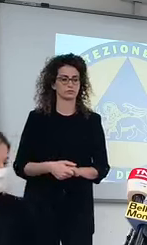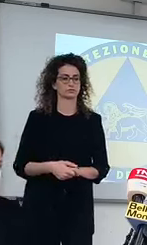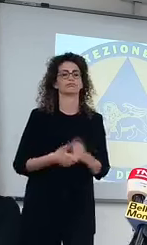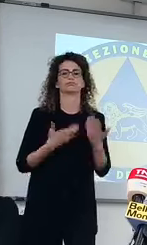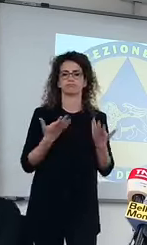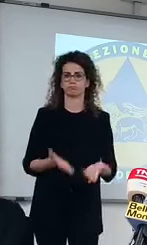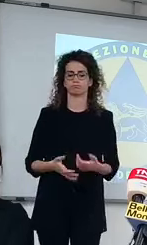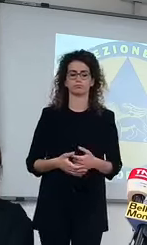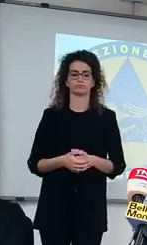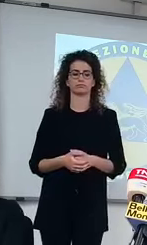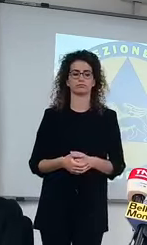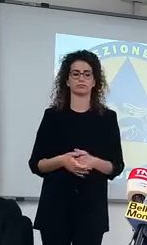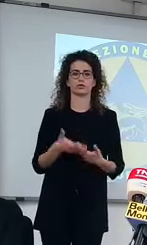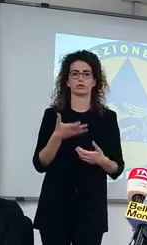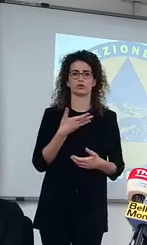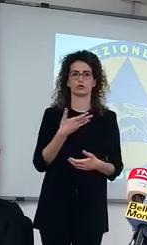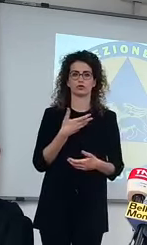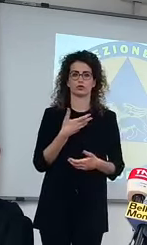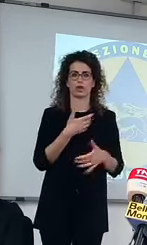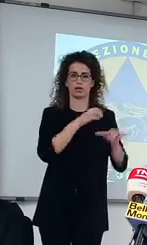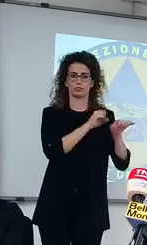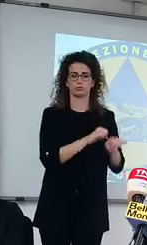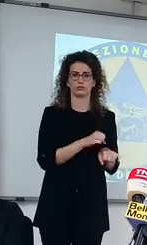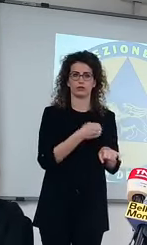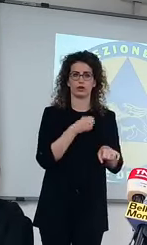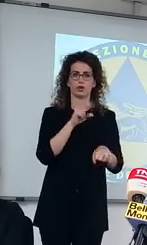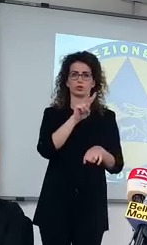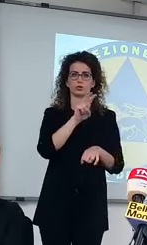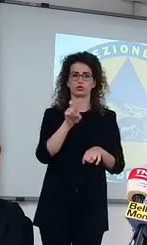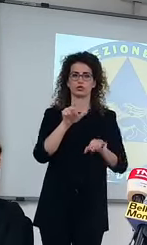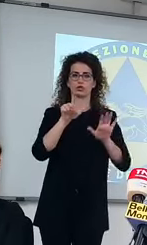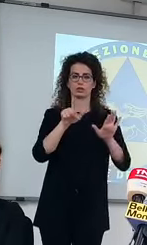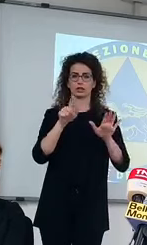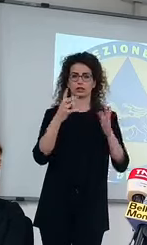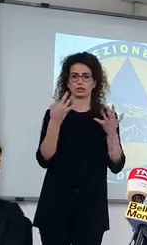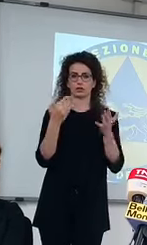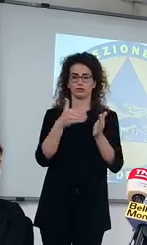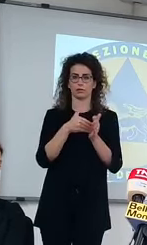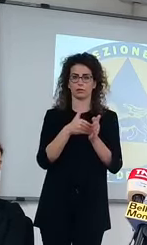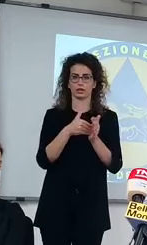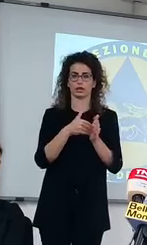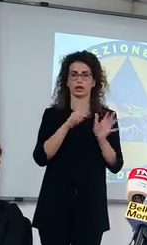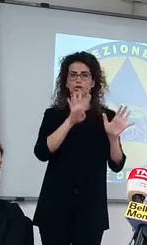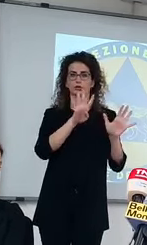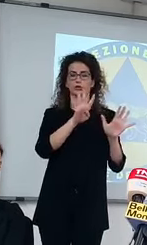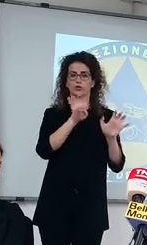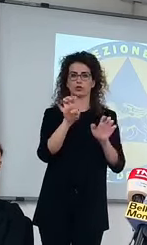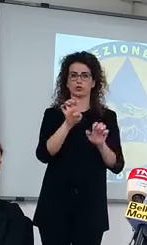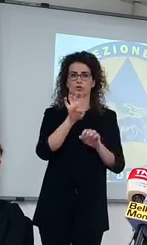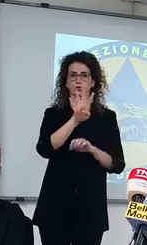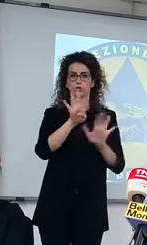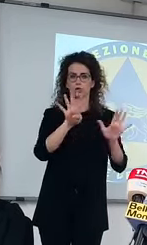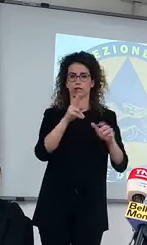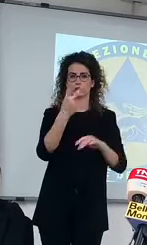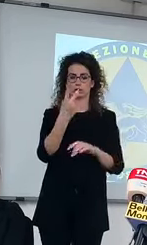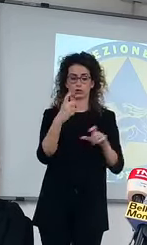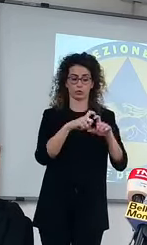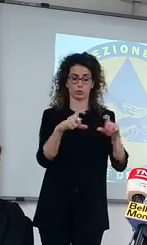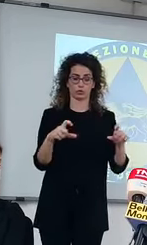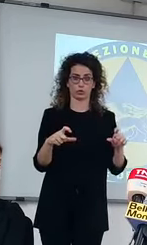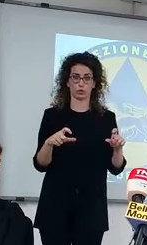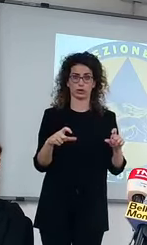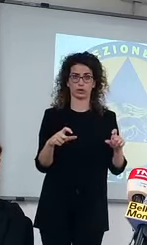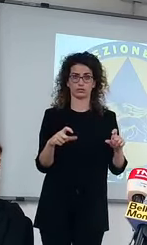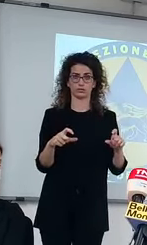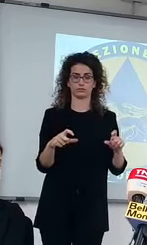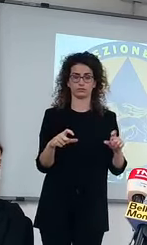eccolo qua, abbiamo in casa 279.000 992 dosi